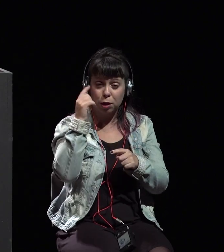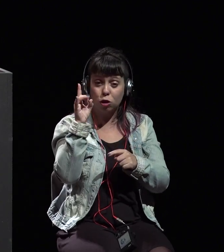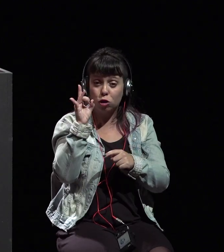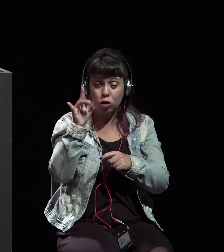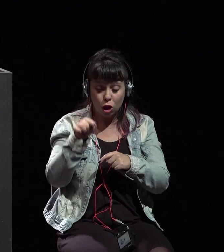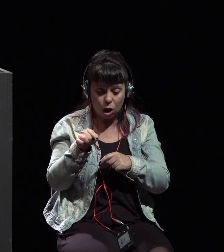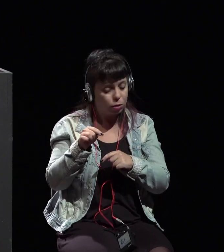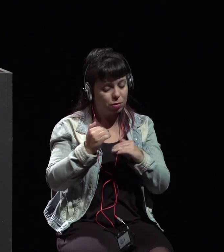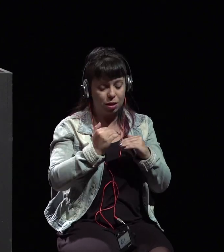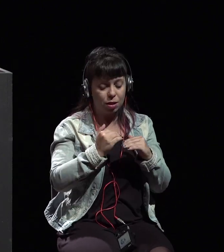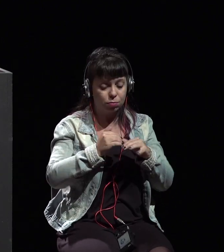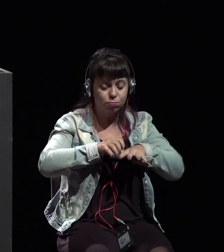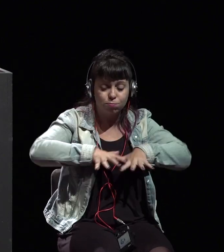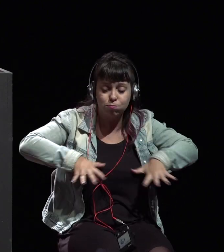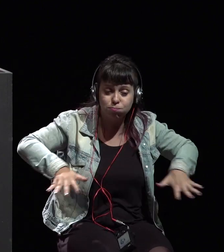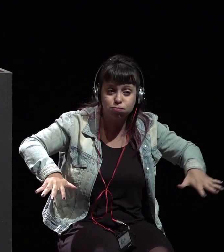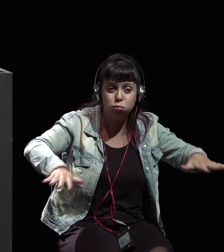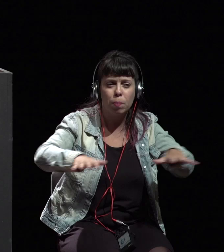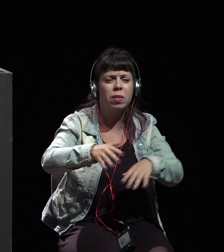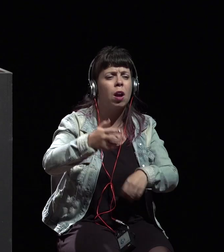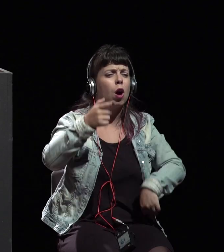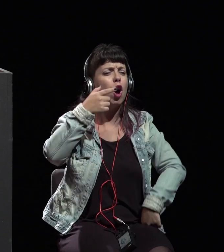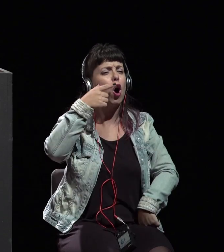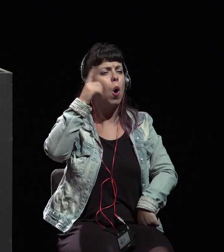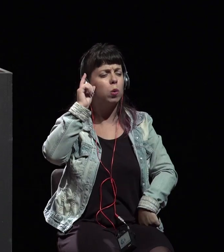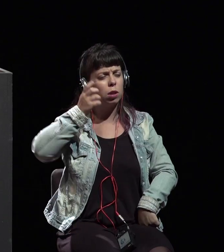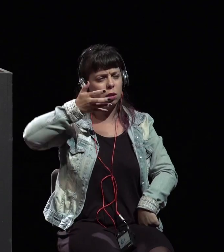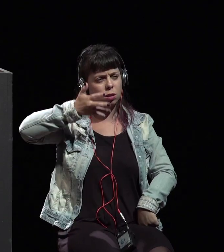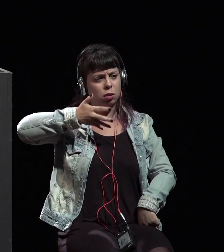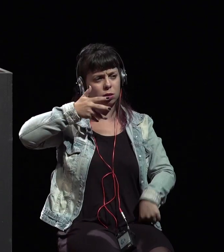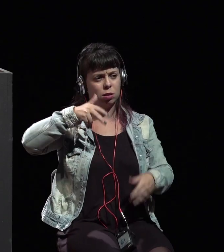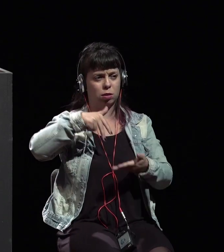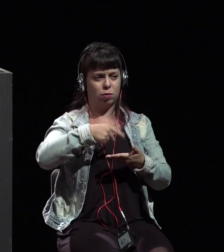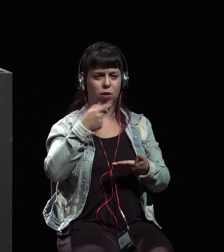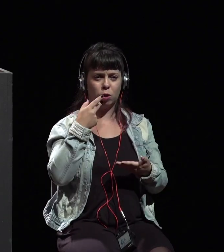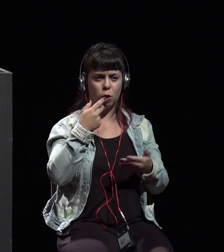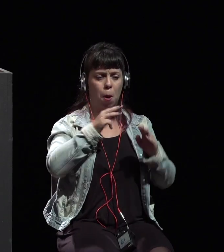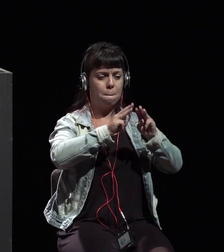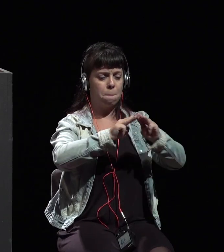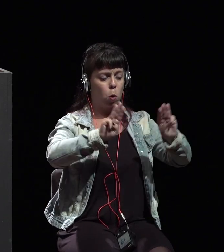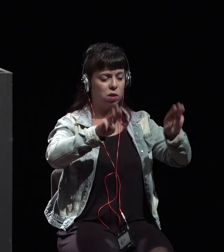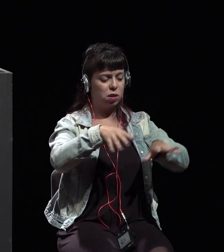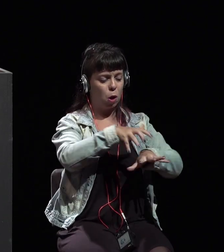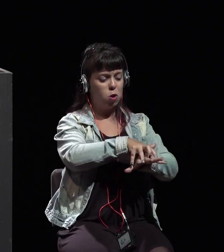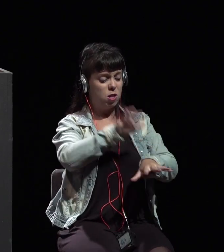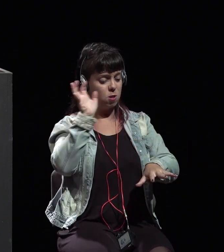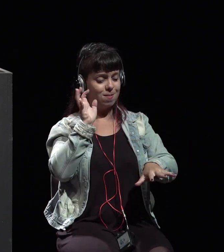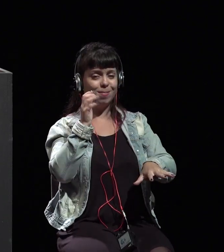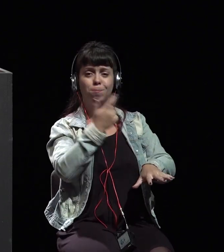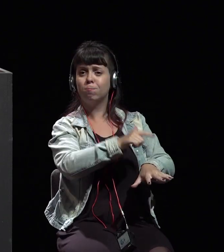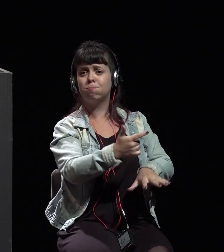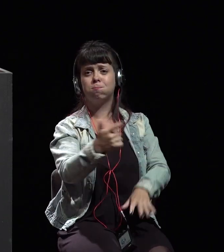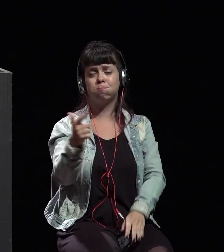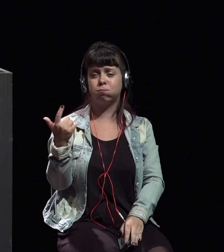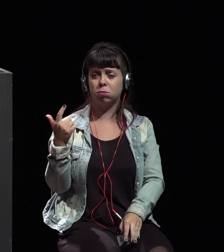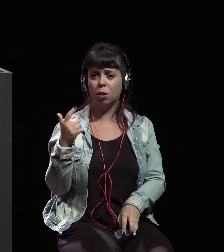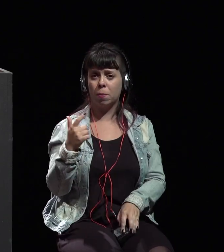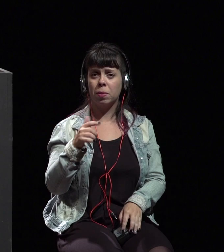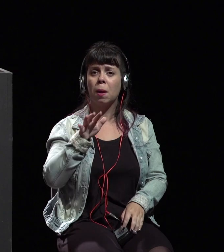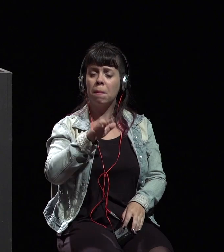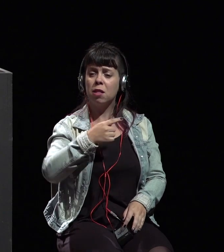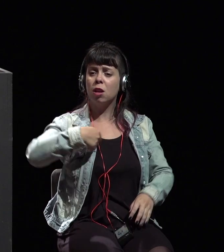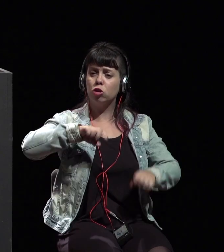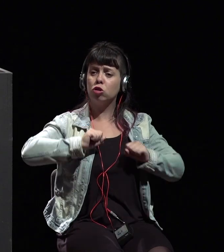no decolonized museum, but we can push ourselves, our colleagues, our students, our visitors, to take accountability of their ongoing contributions